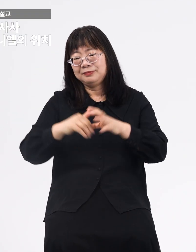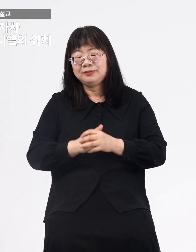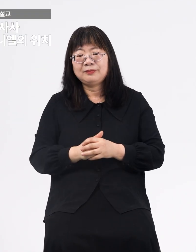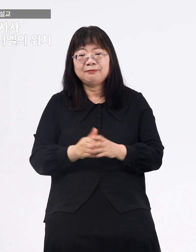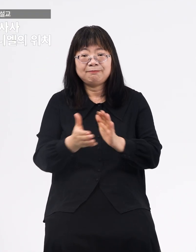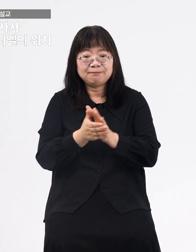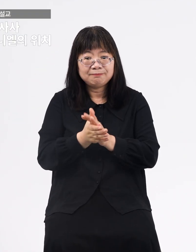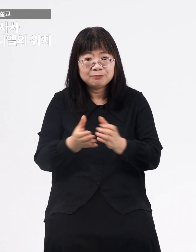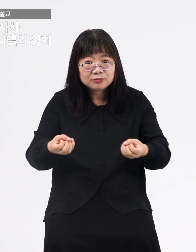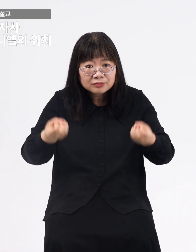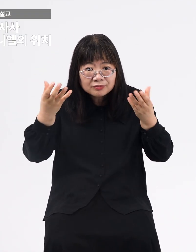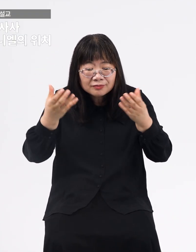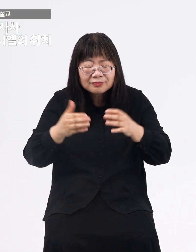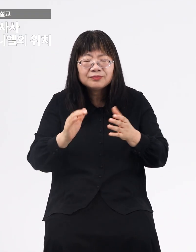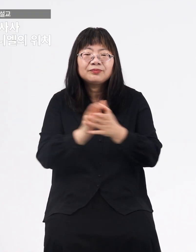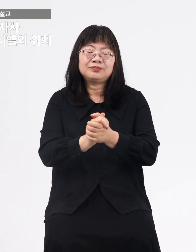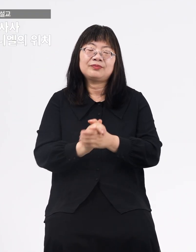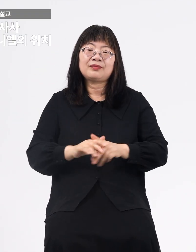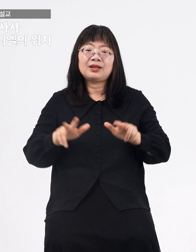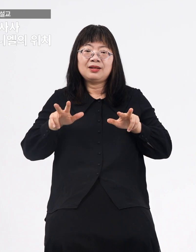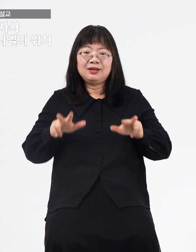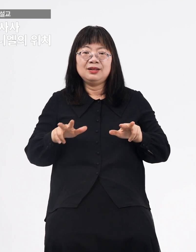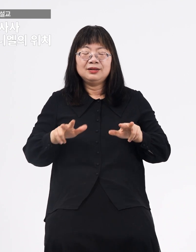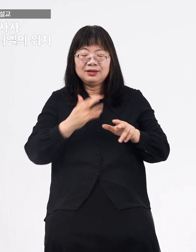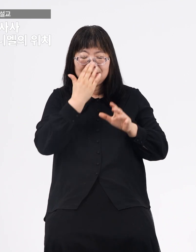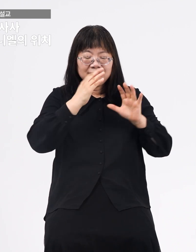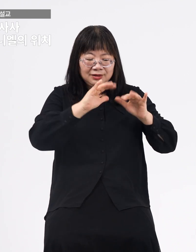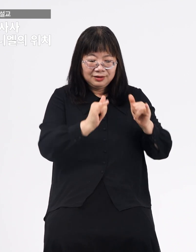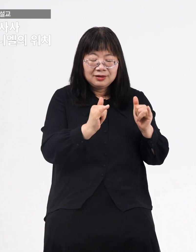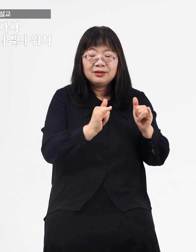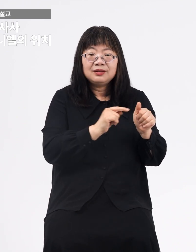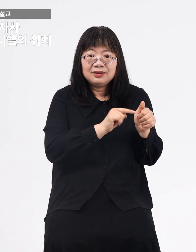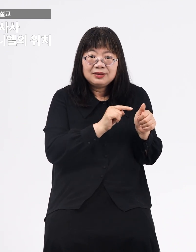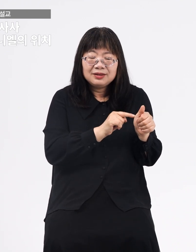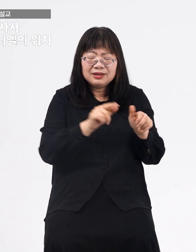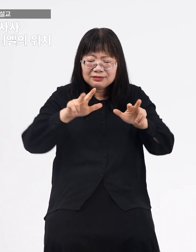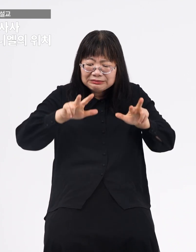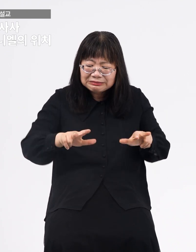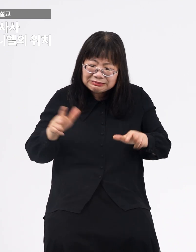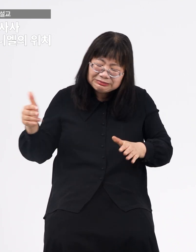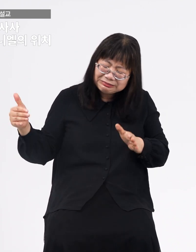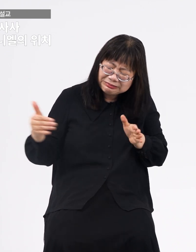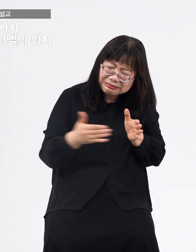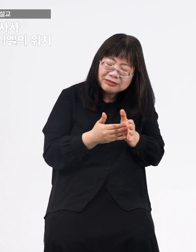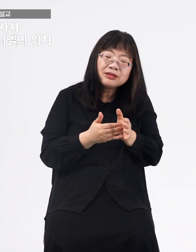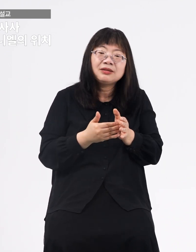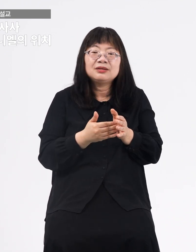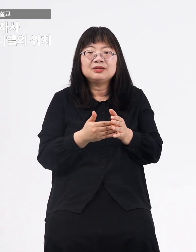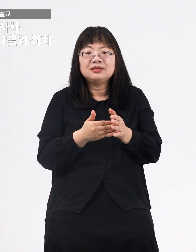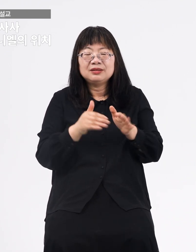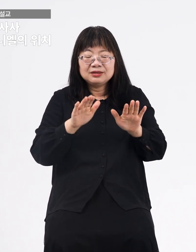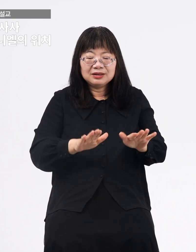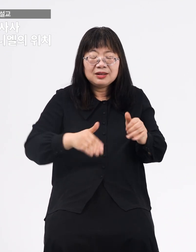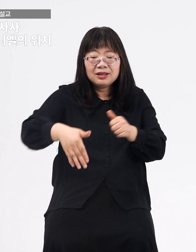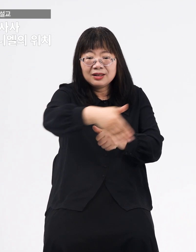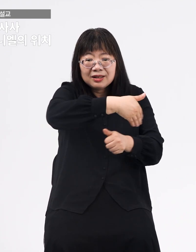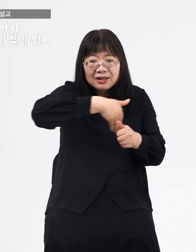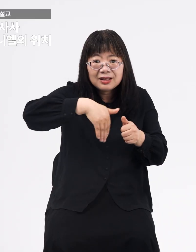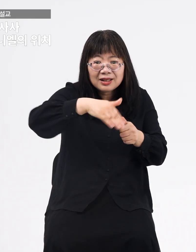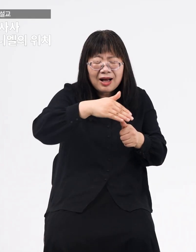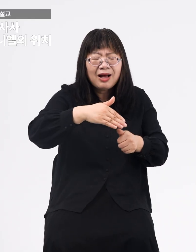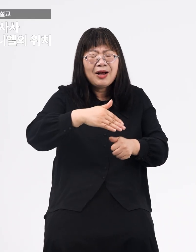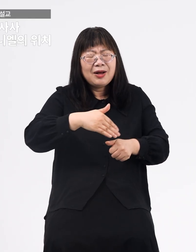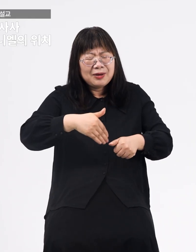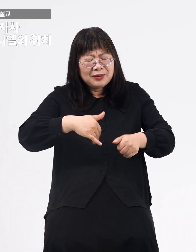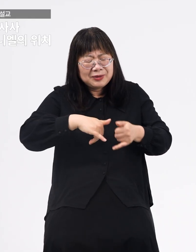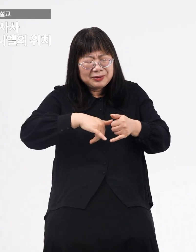할렐루야. 지금 이스라엘 백성들은 지금까지 그 현실적인